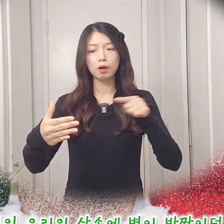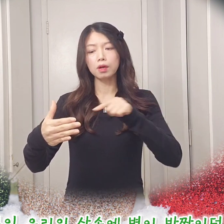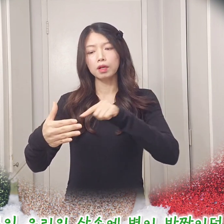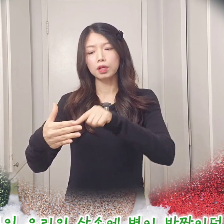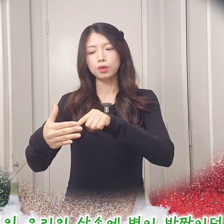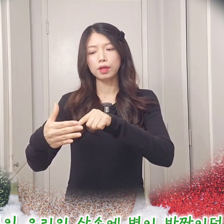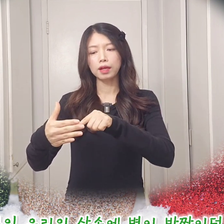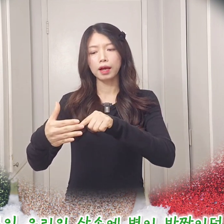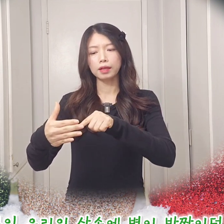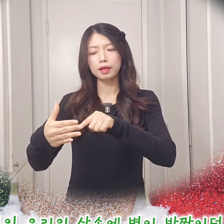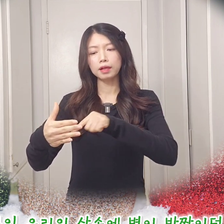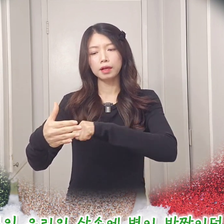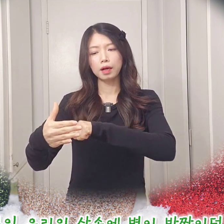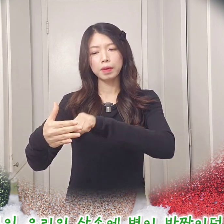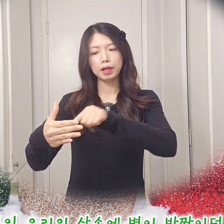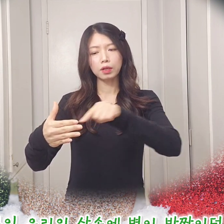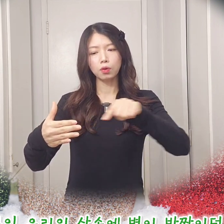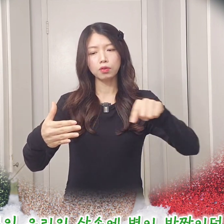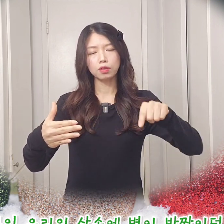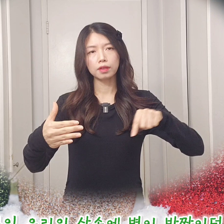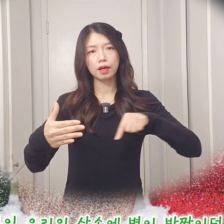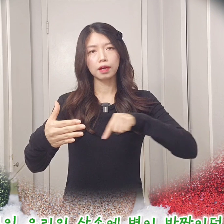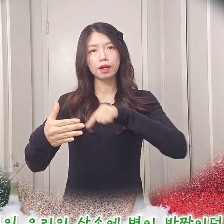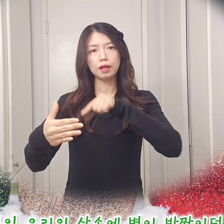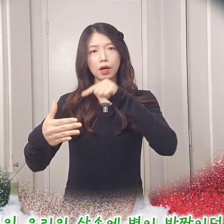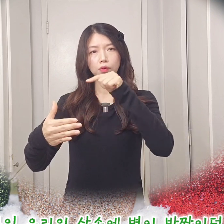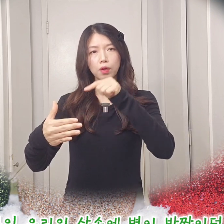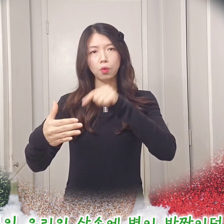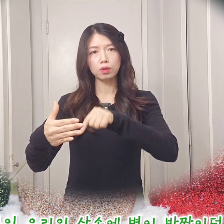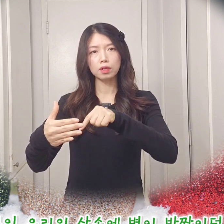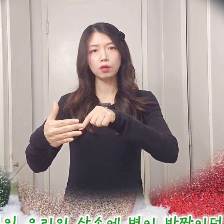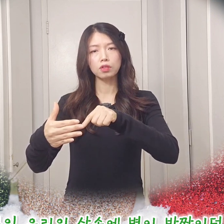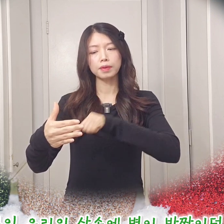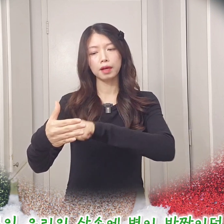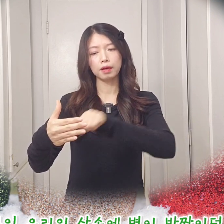이 울타리 안을 한 바퀴 돌려주셨다가 가운데 콕 찍어주시면 돼요.